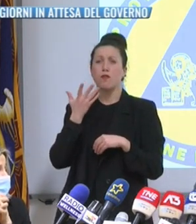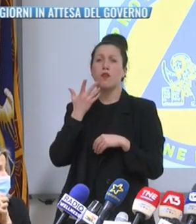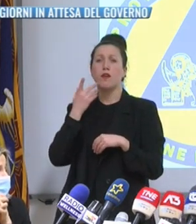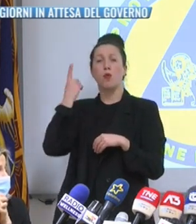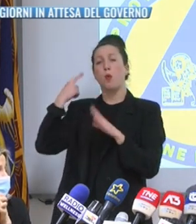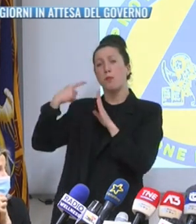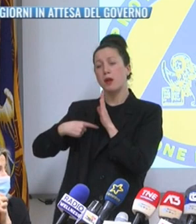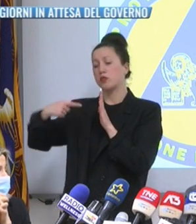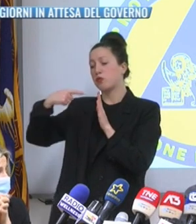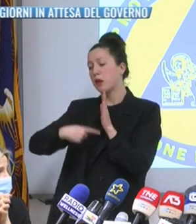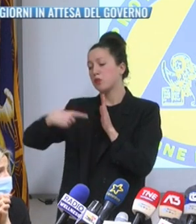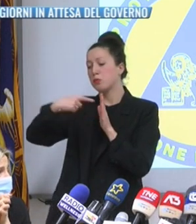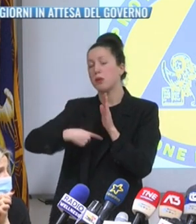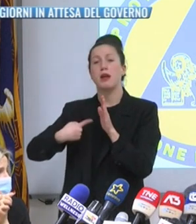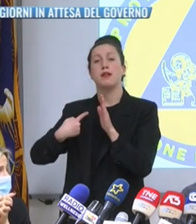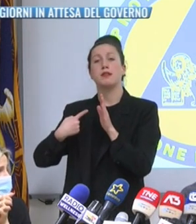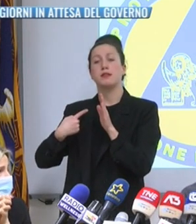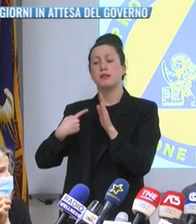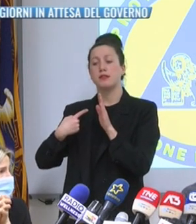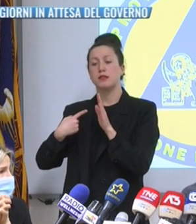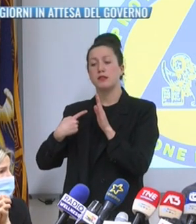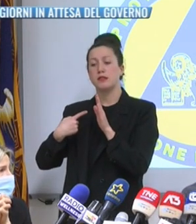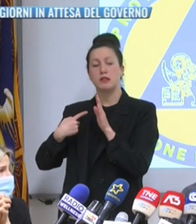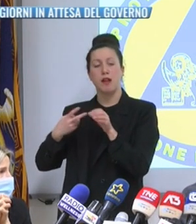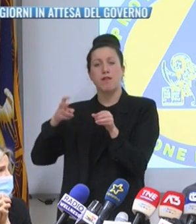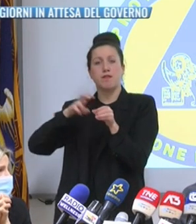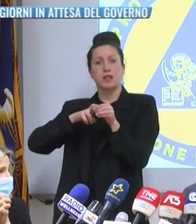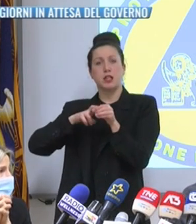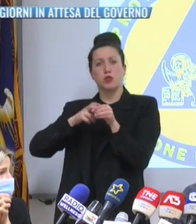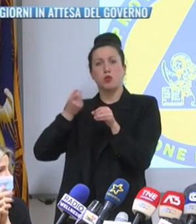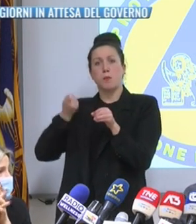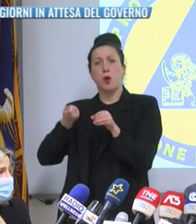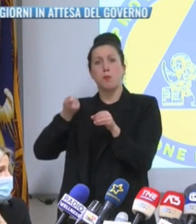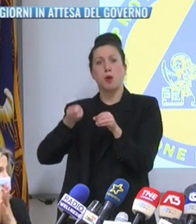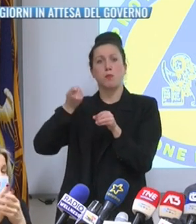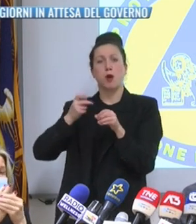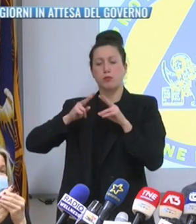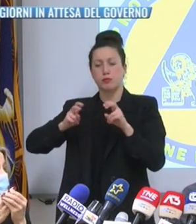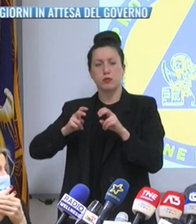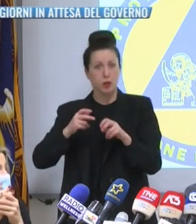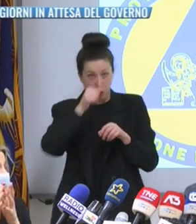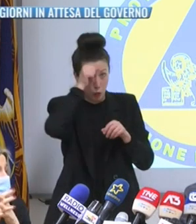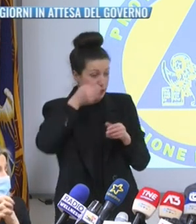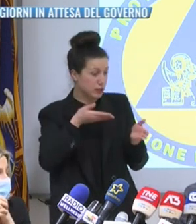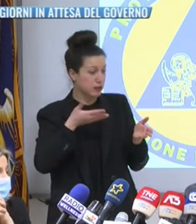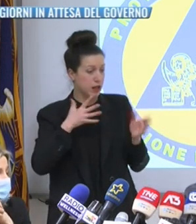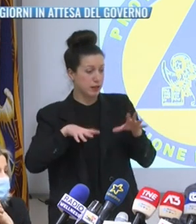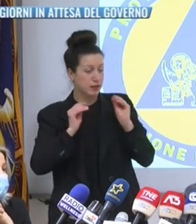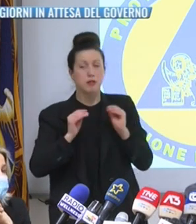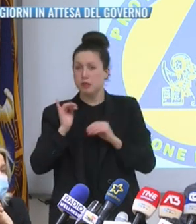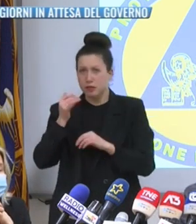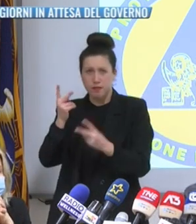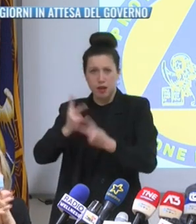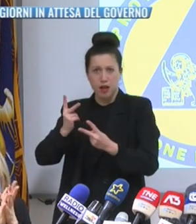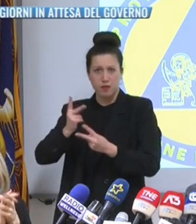di campioni, peraltro sì, quest'estate sì, è vero, con la Serbia quest'estate avevano fatto